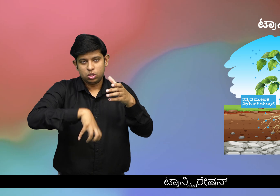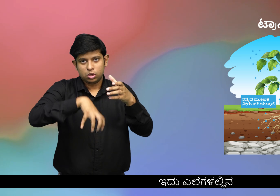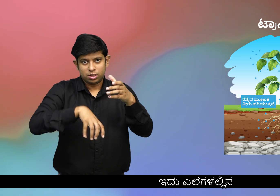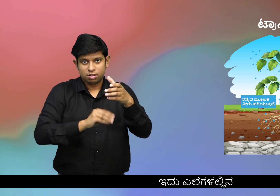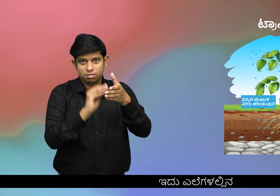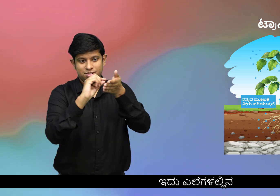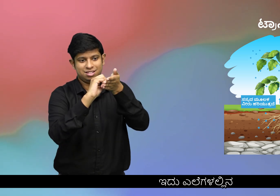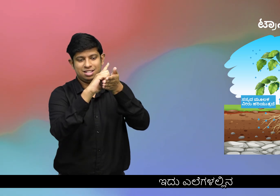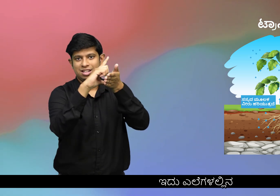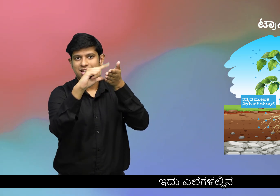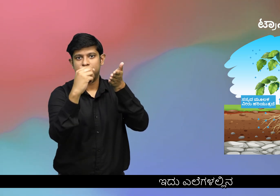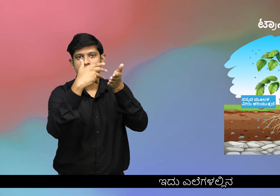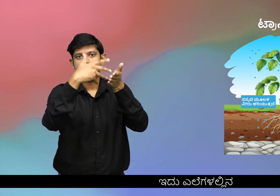ಇದು ಎಲೆಗಳಲ್ಲಿನ